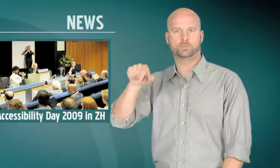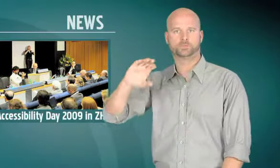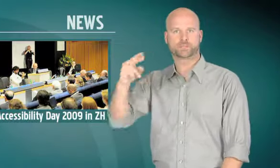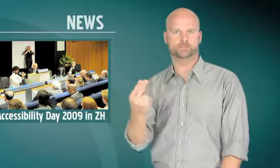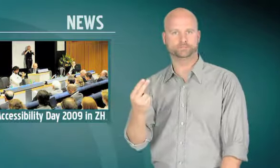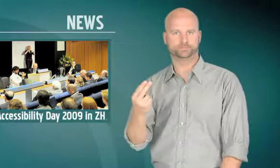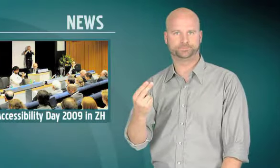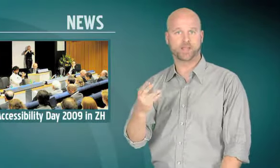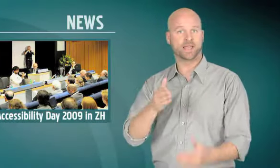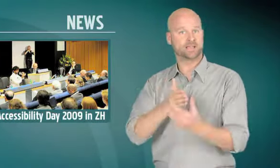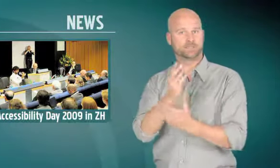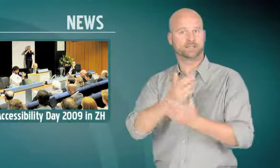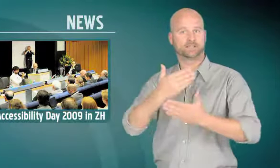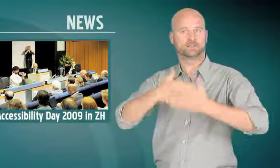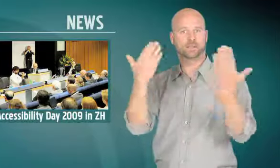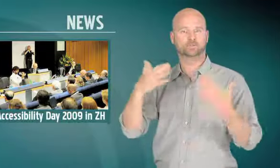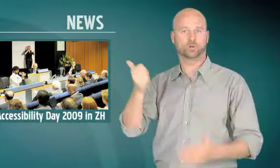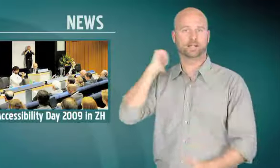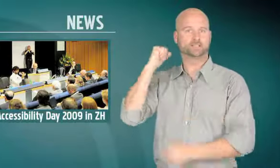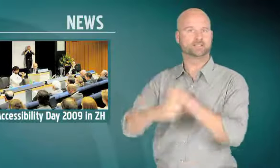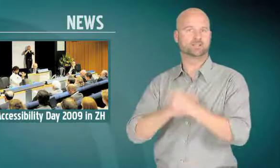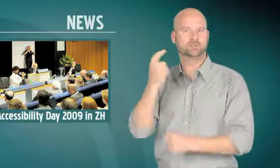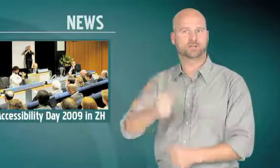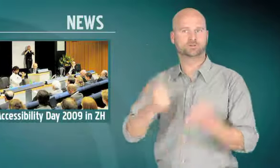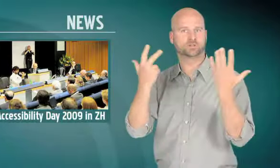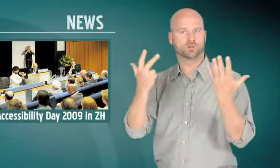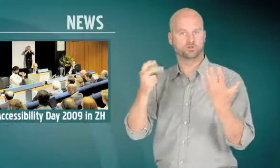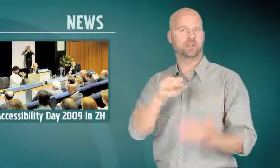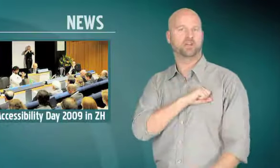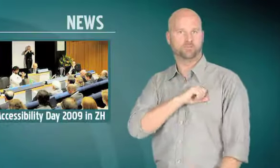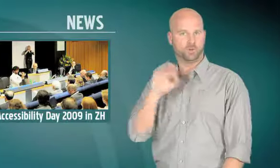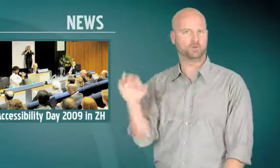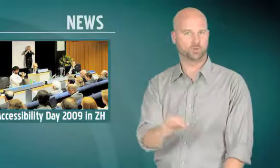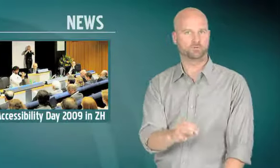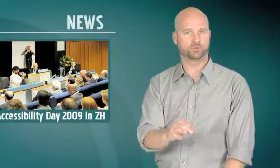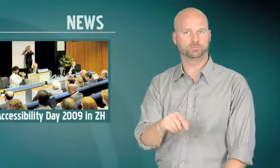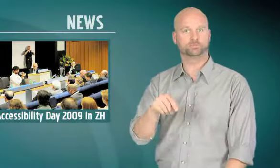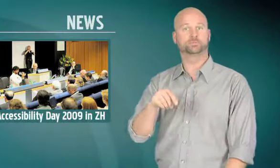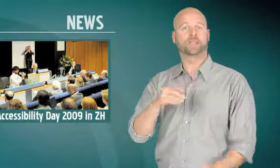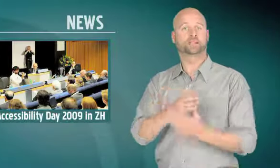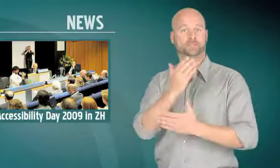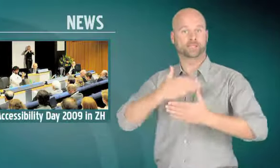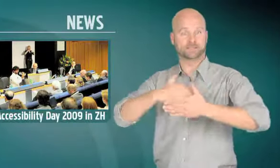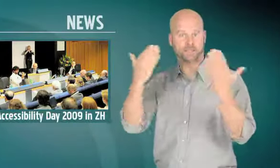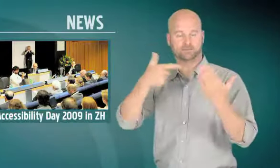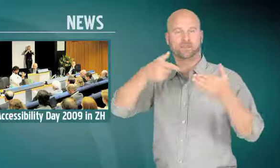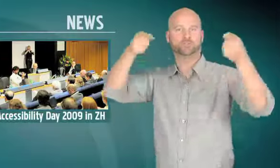www.access-for-all.ch. Bereits letztes Jahr wurde der Accessibility Day mit Erfolg durchgeführt. Diese Veranstaltung